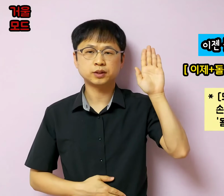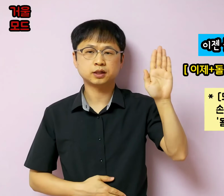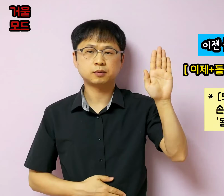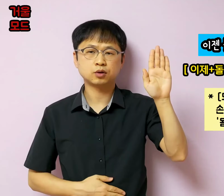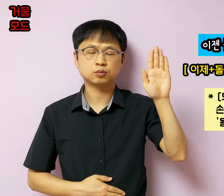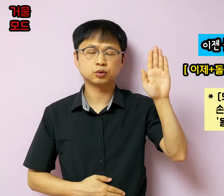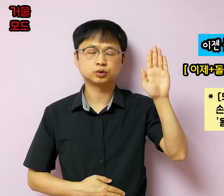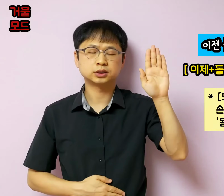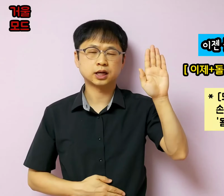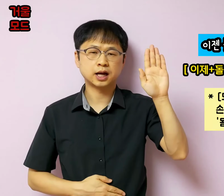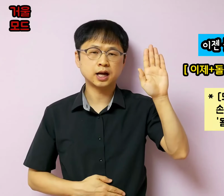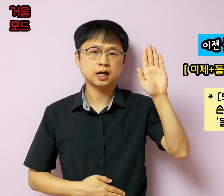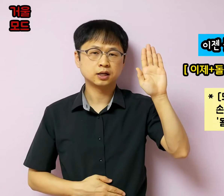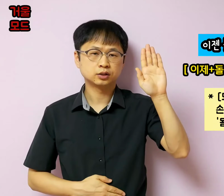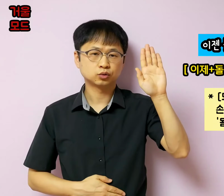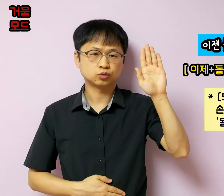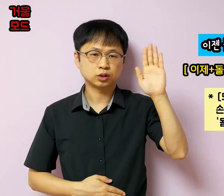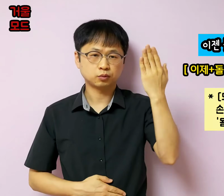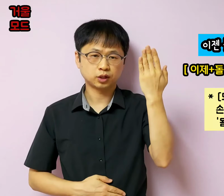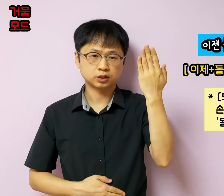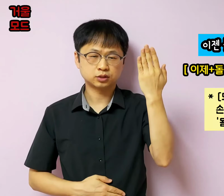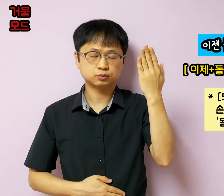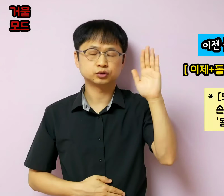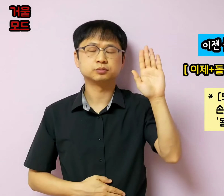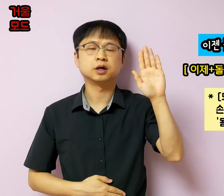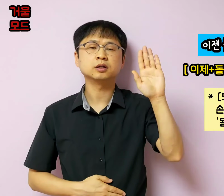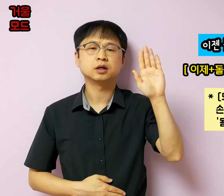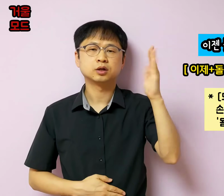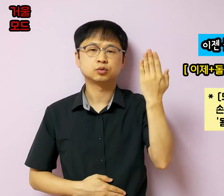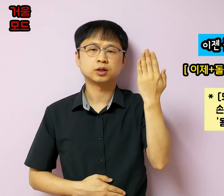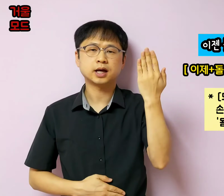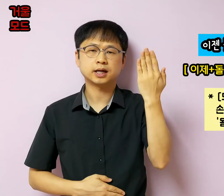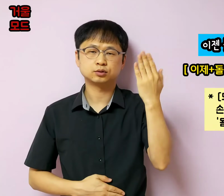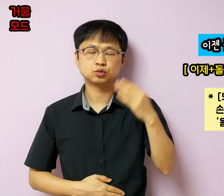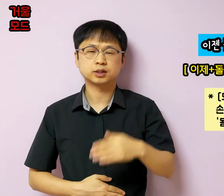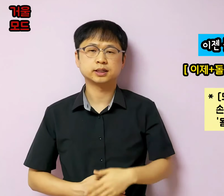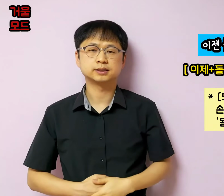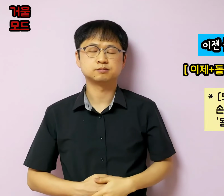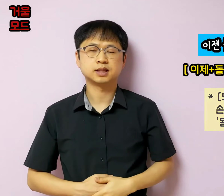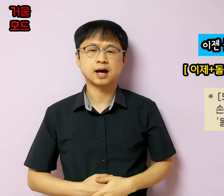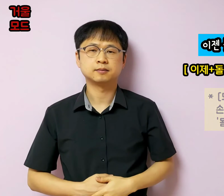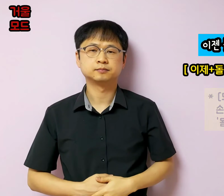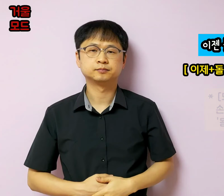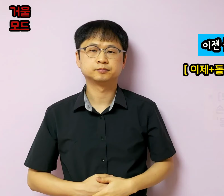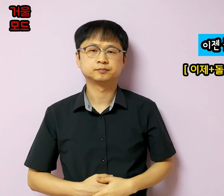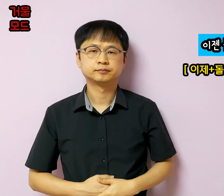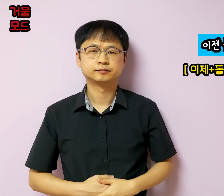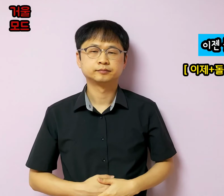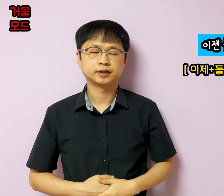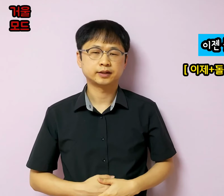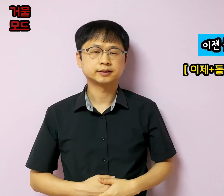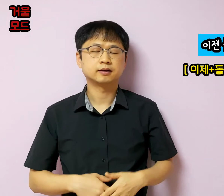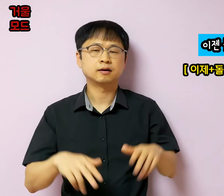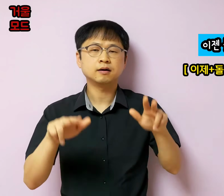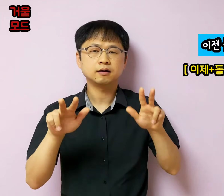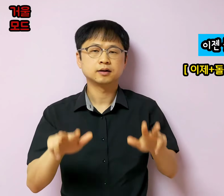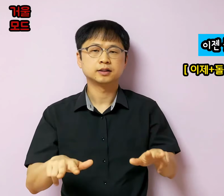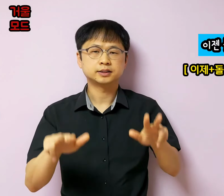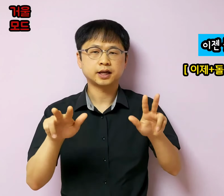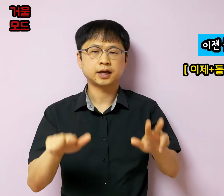손바닥을 밖으로 보여주시다가 손등이 보이게 뒤집어 주시면 되다라는 수어가 되겠습니다. 네, 그래서